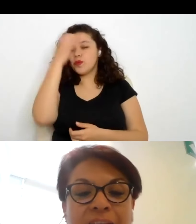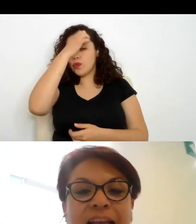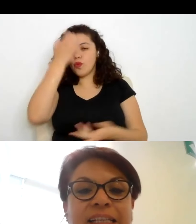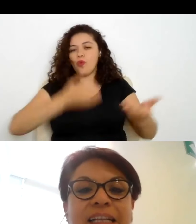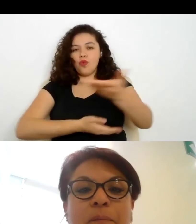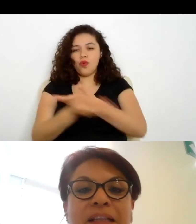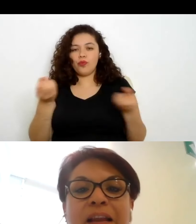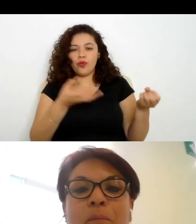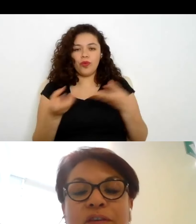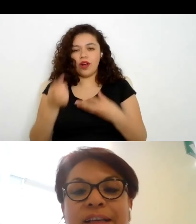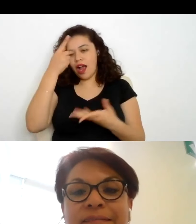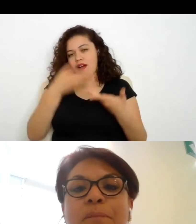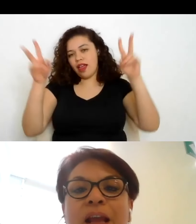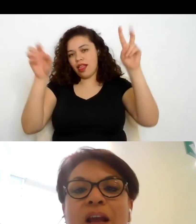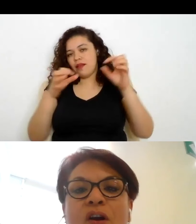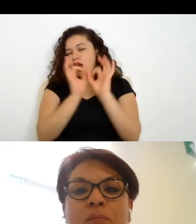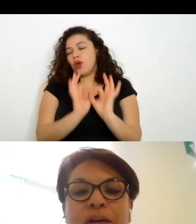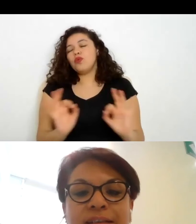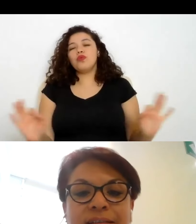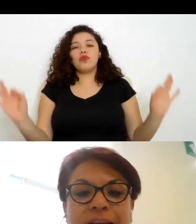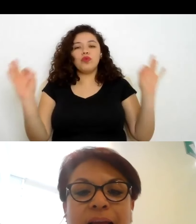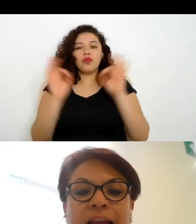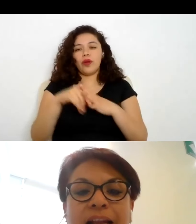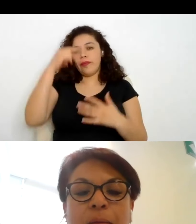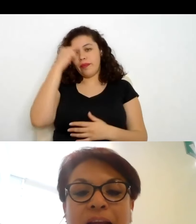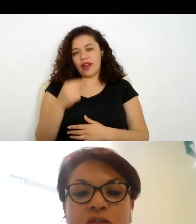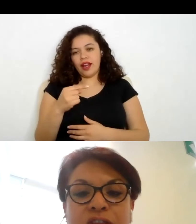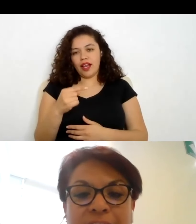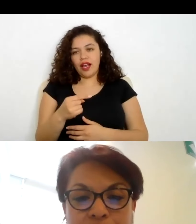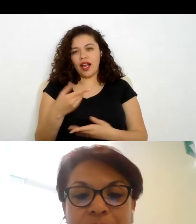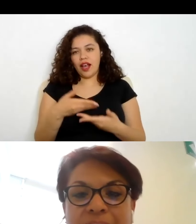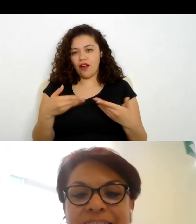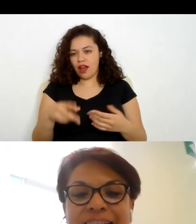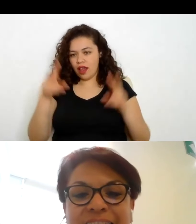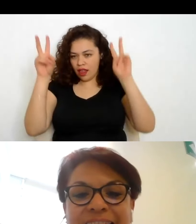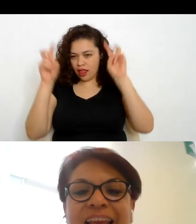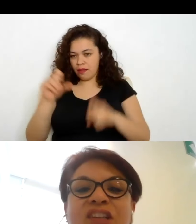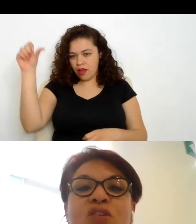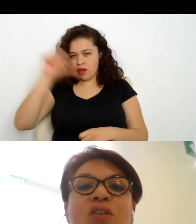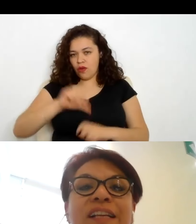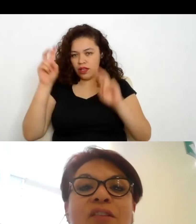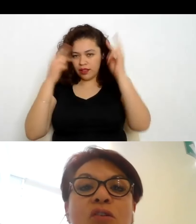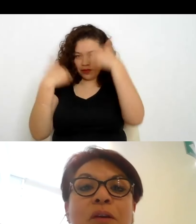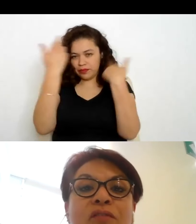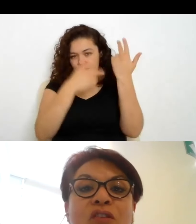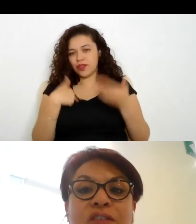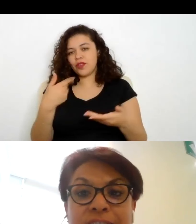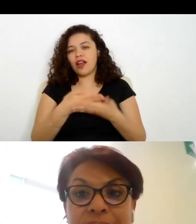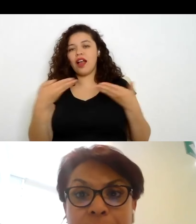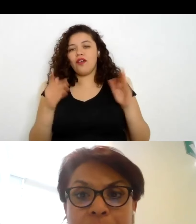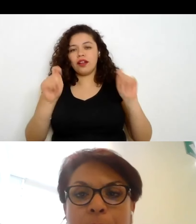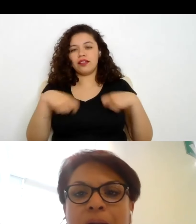experiencia en este tema tan importante como es el tema que nos trae a esta tarde. Yo le cedo los